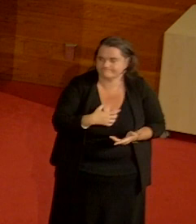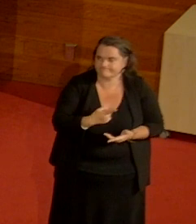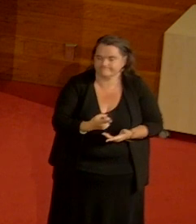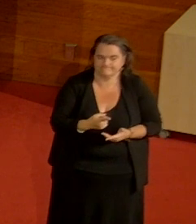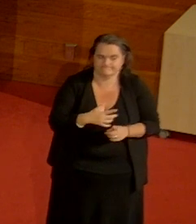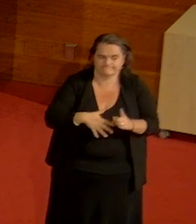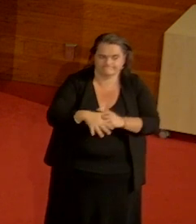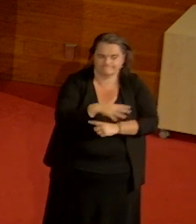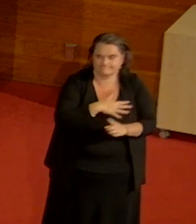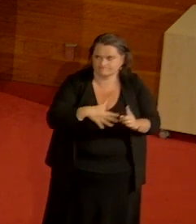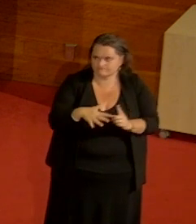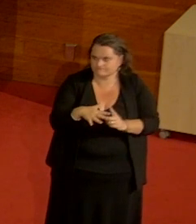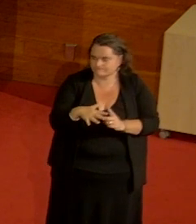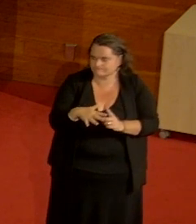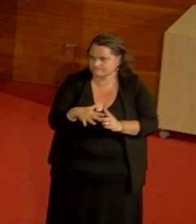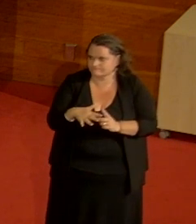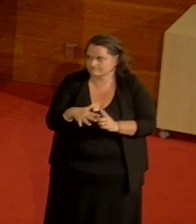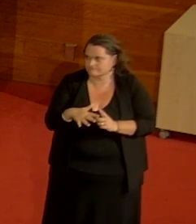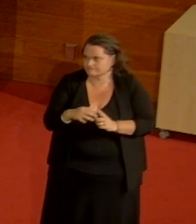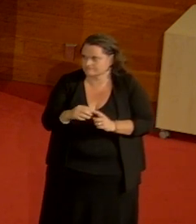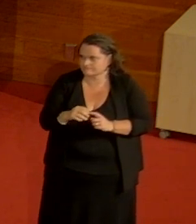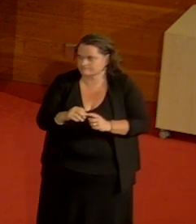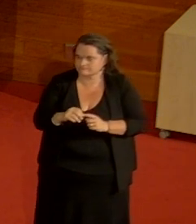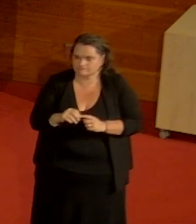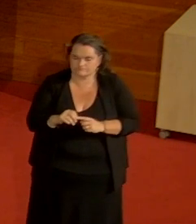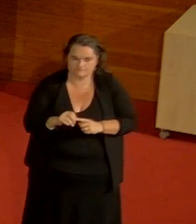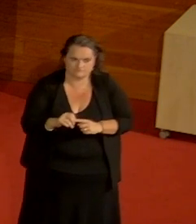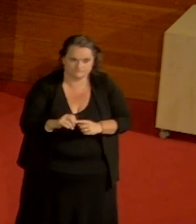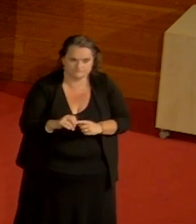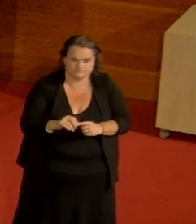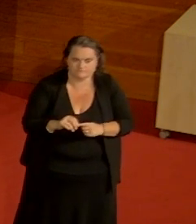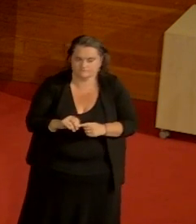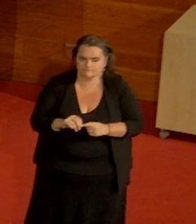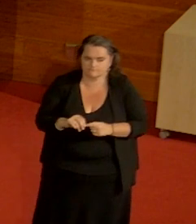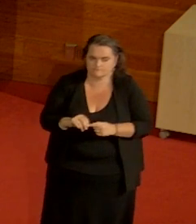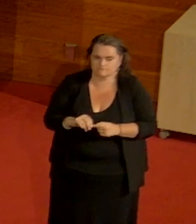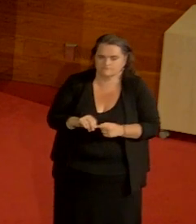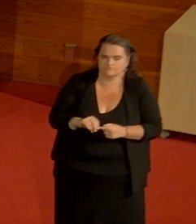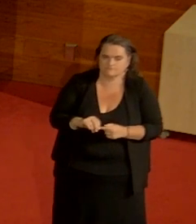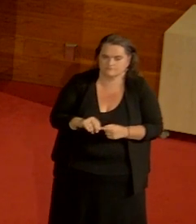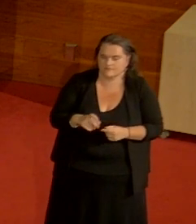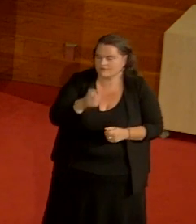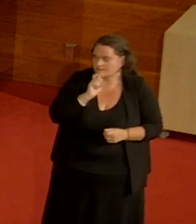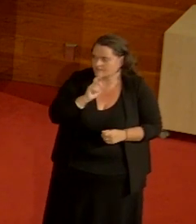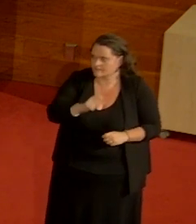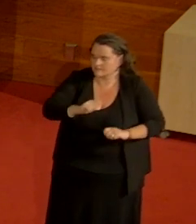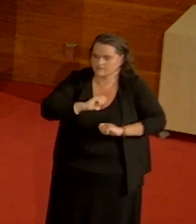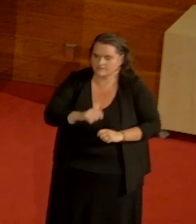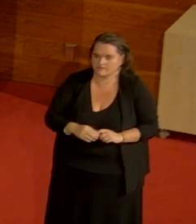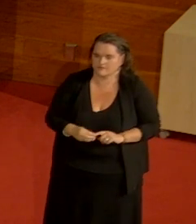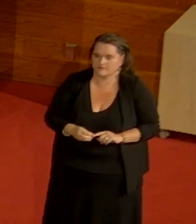ese contexto que ese contexto se de esa maraña se se se ve dificultada por